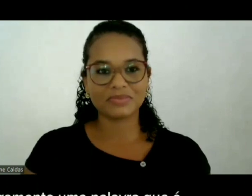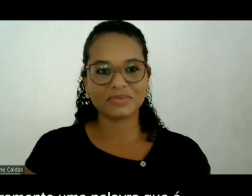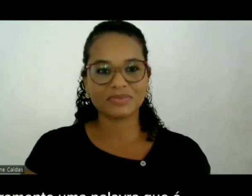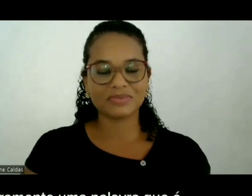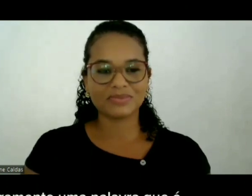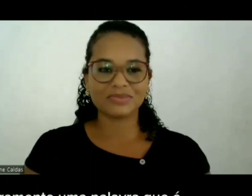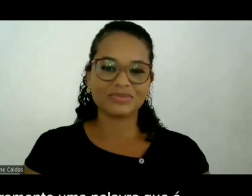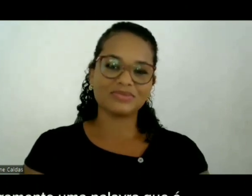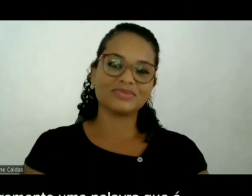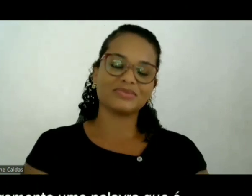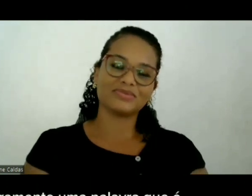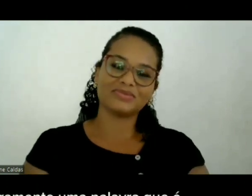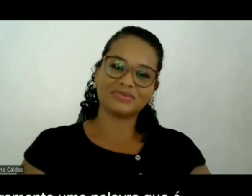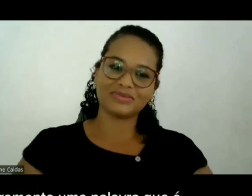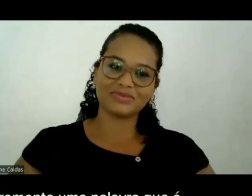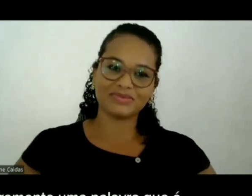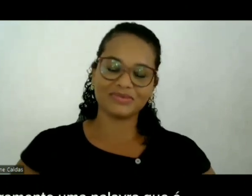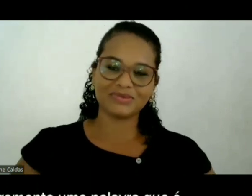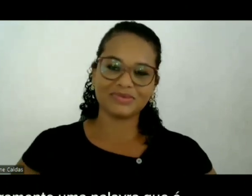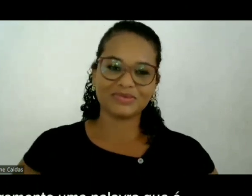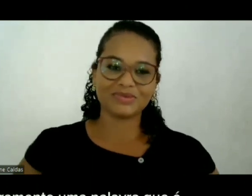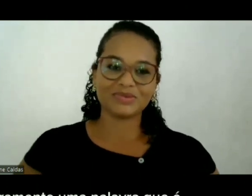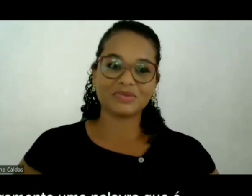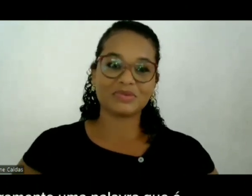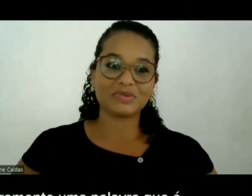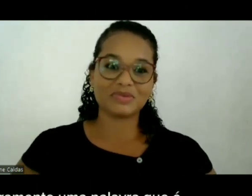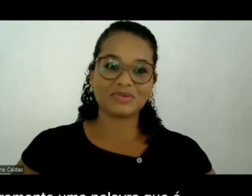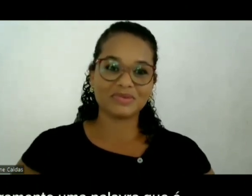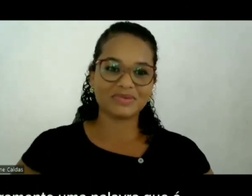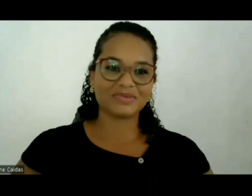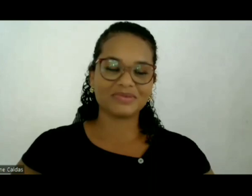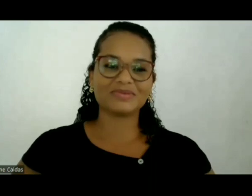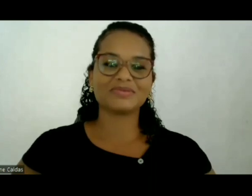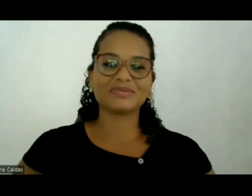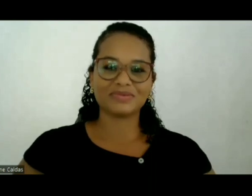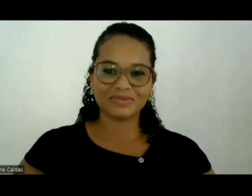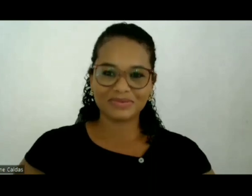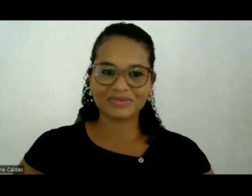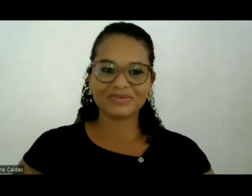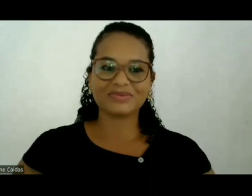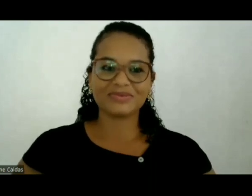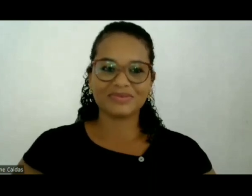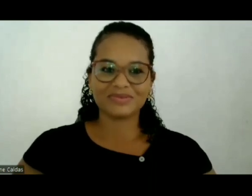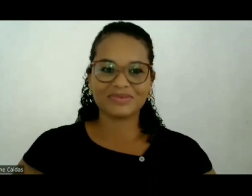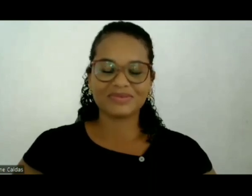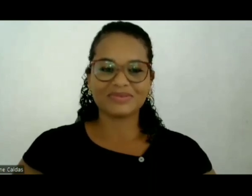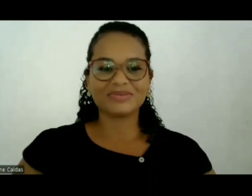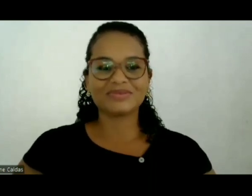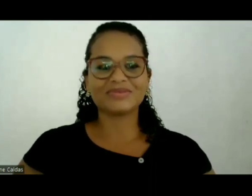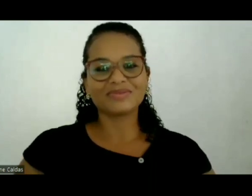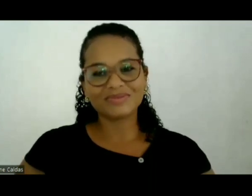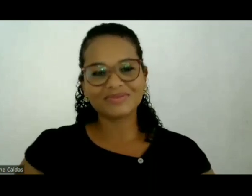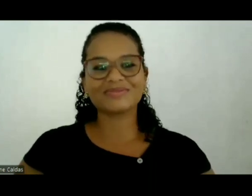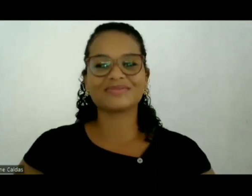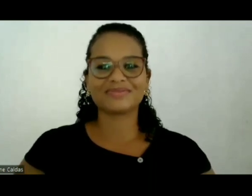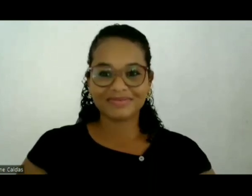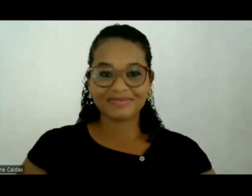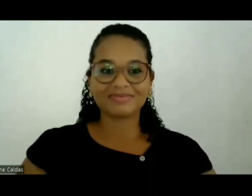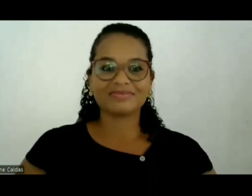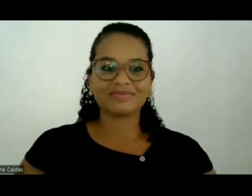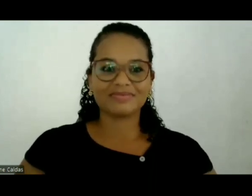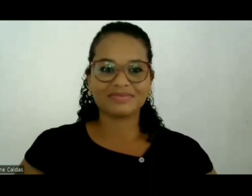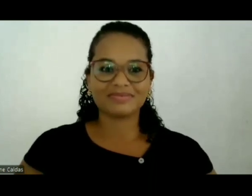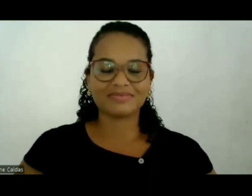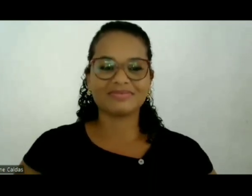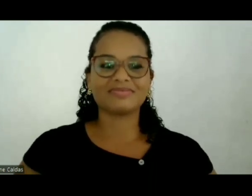que o pessoal usa costumeiramente uma palavra que é arrinado, né? E arrinado se aplica a um monte de coisas e a